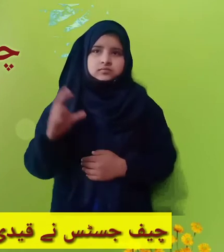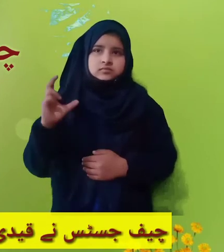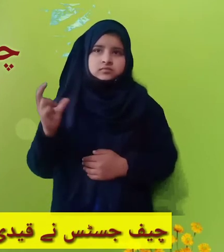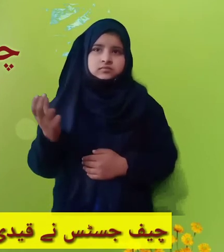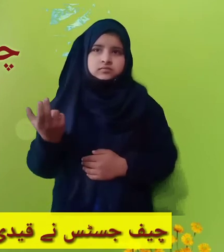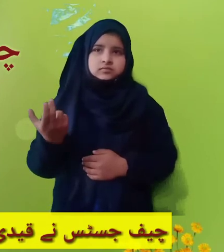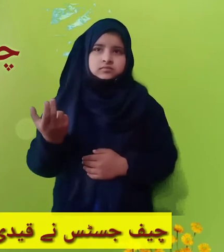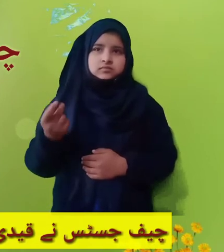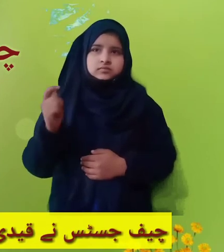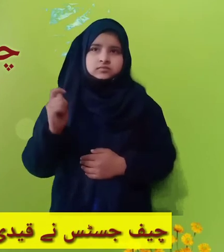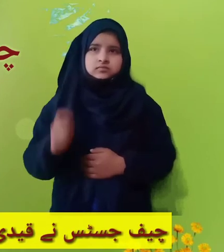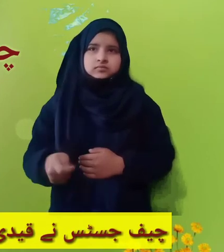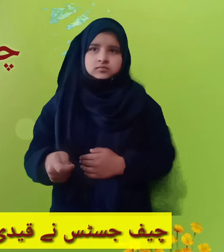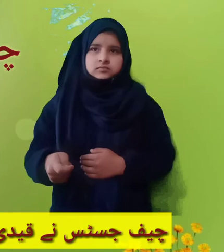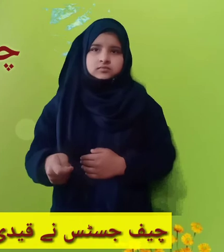चीफ जस्टिस,